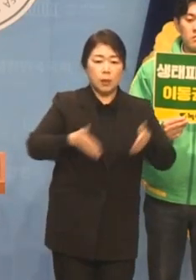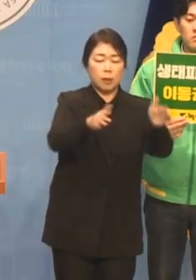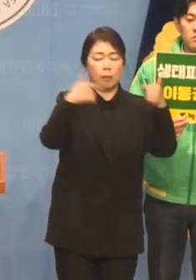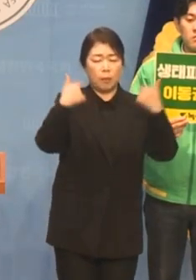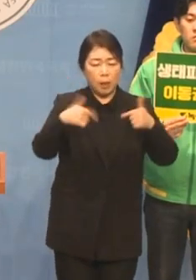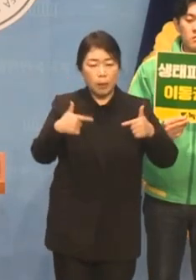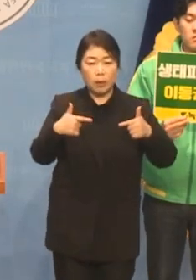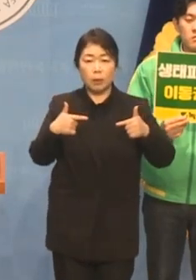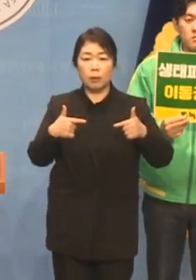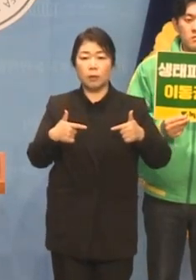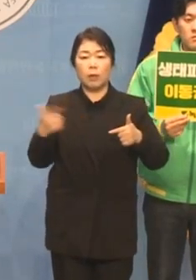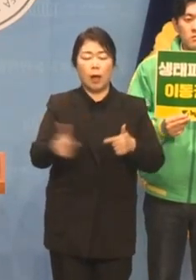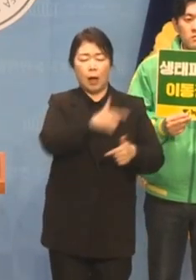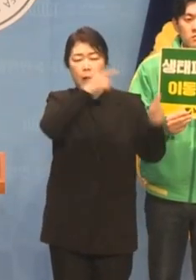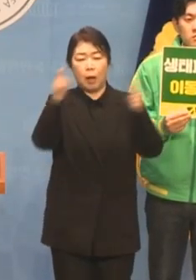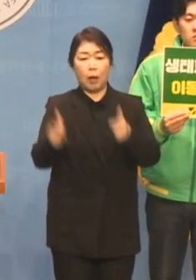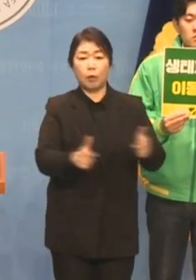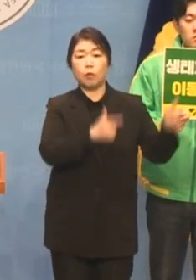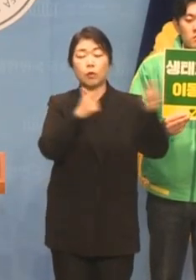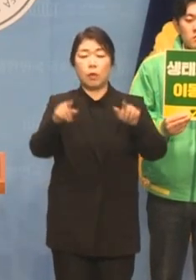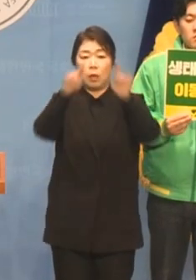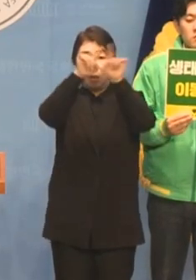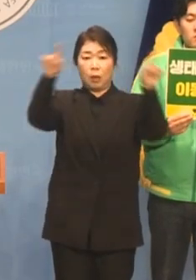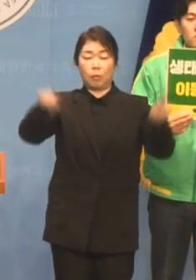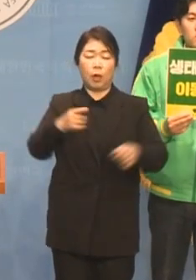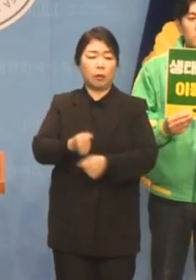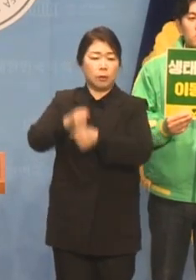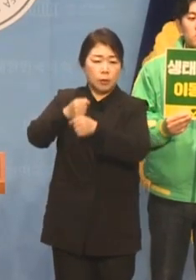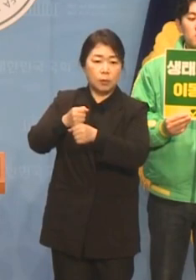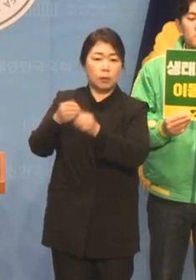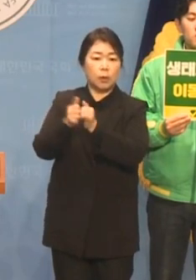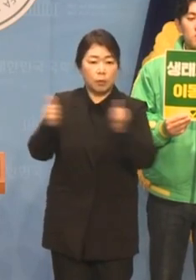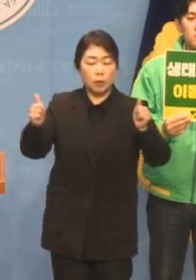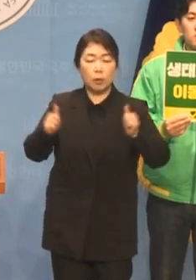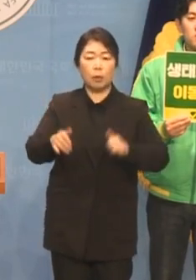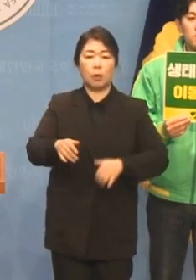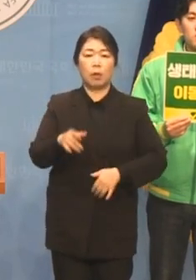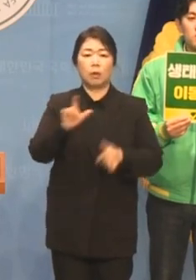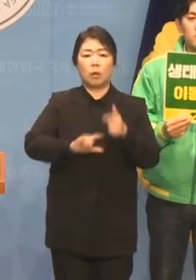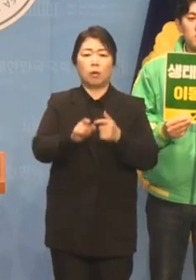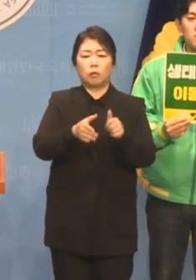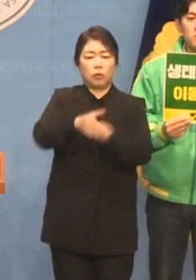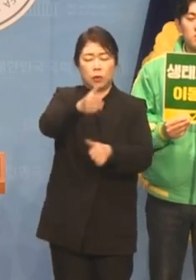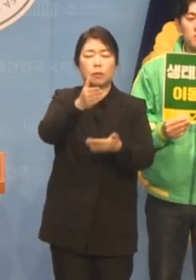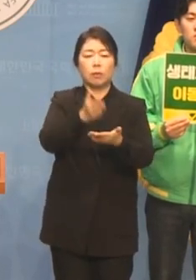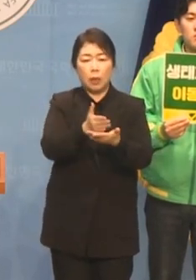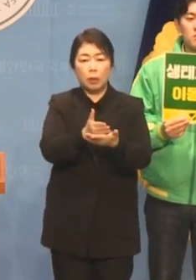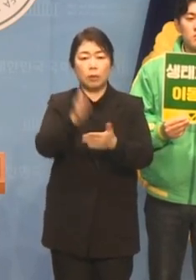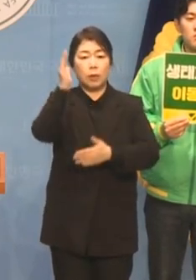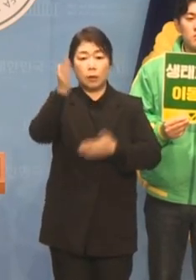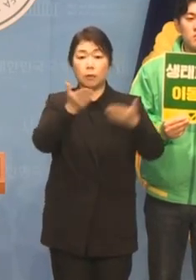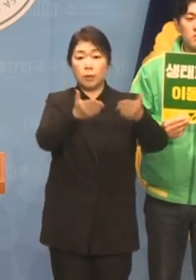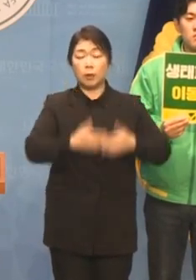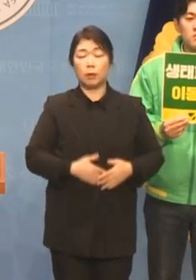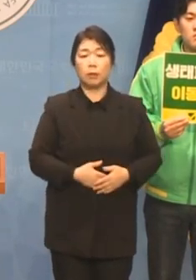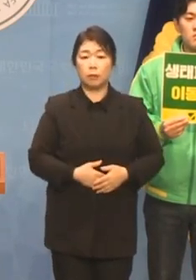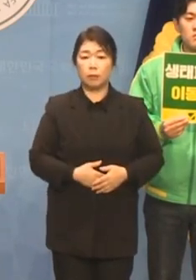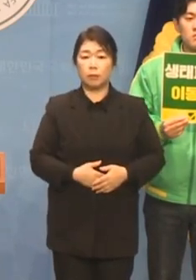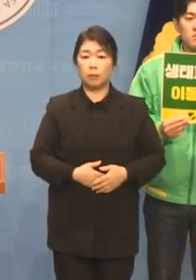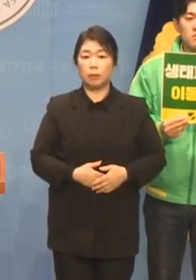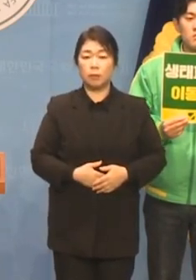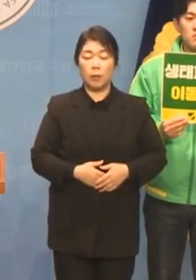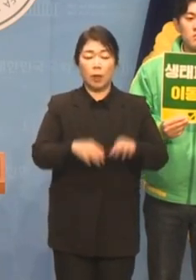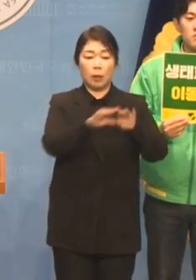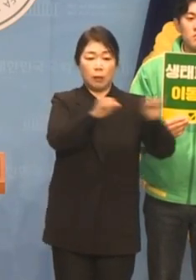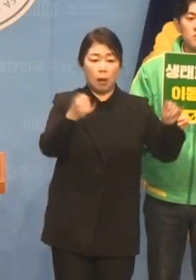매일같이 하루 종일 피켓을 드는 이들 또한 더는 죽이지 말라는 목소리를내는 것입니다 땅과